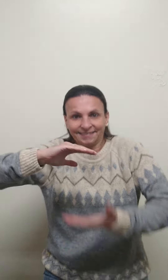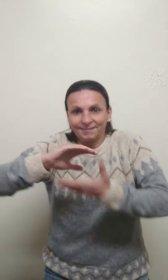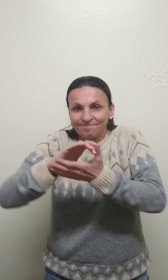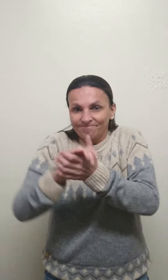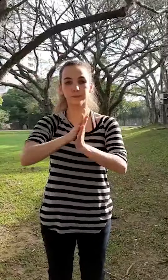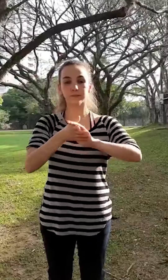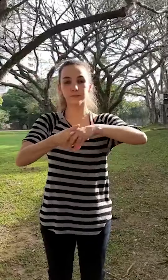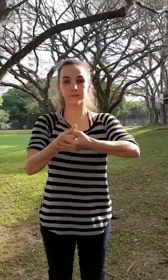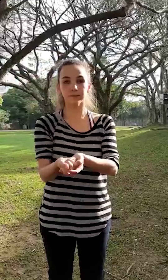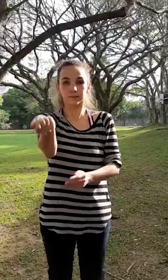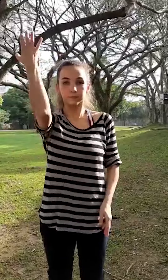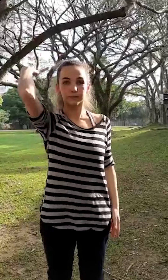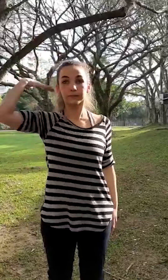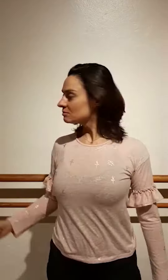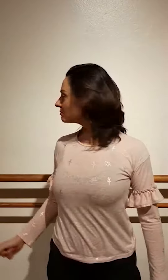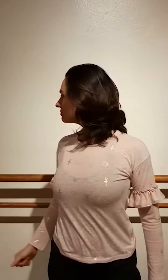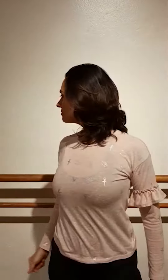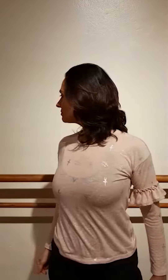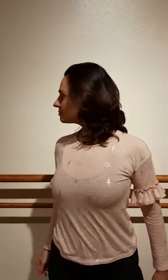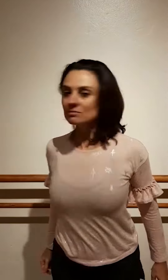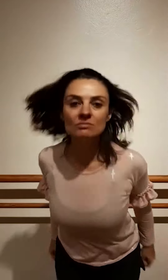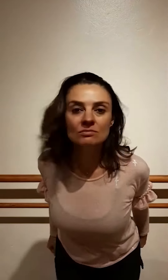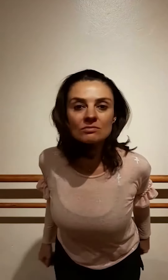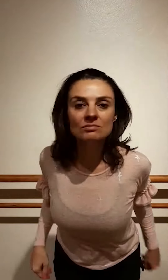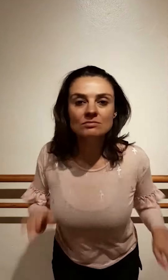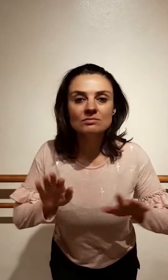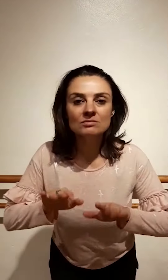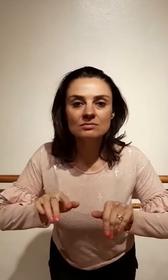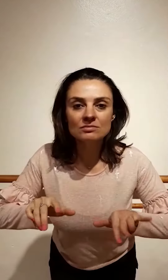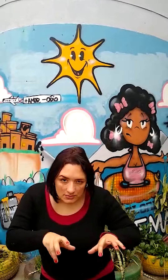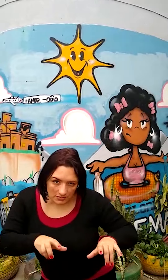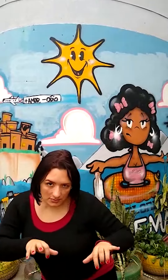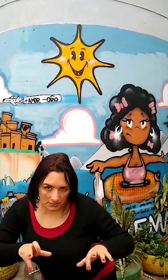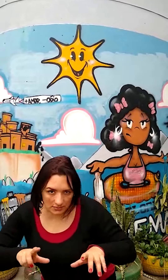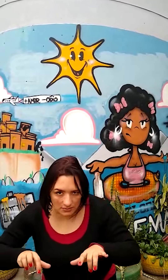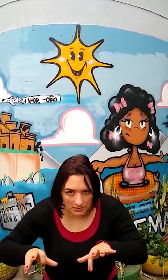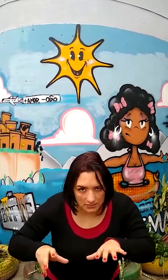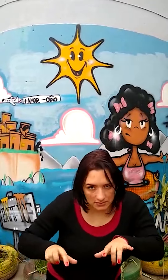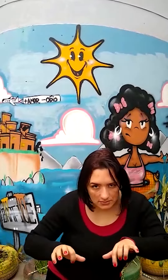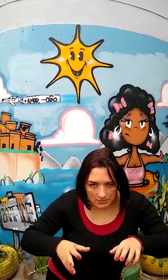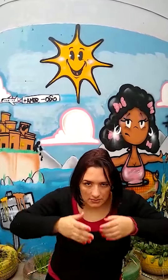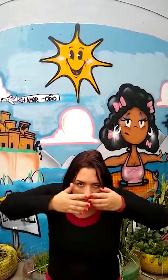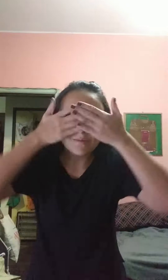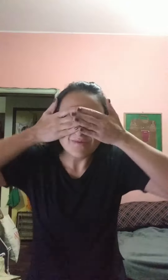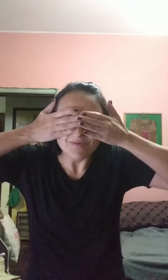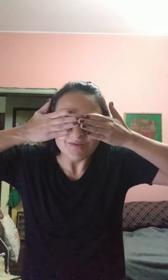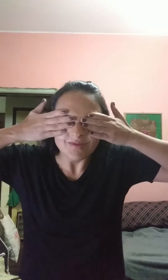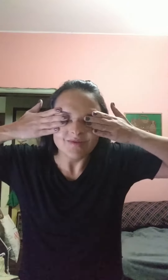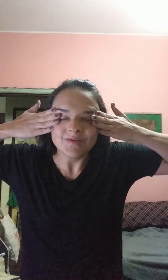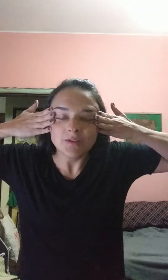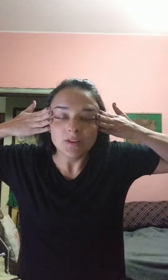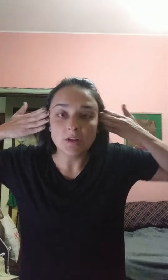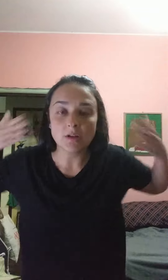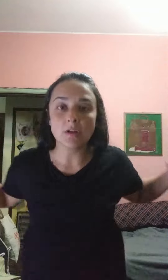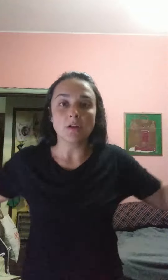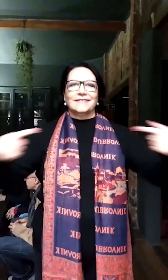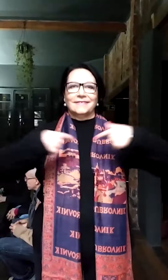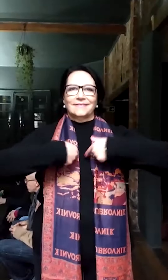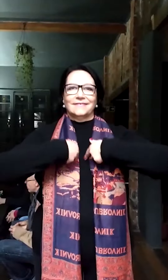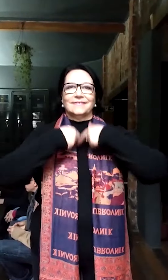pedigree. Somos da sucata, e você aí? Somos os piratas, Guarani Tupi. Somos todos